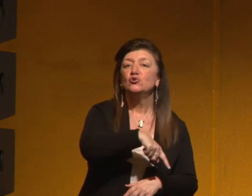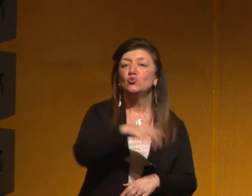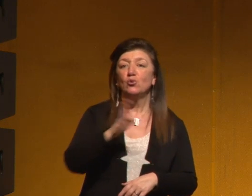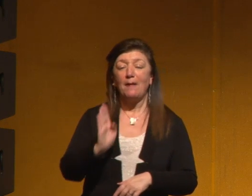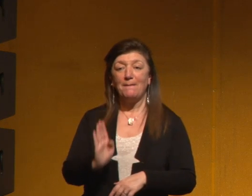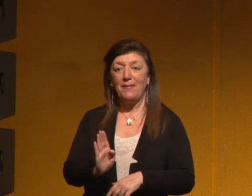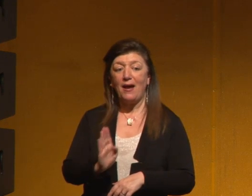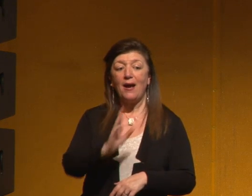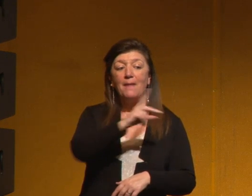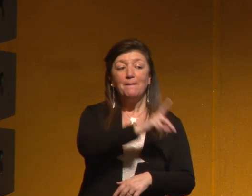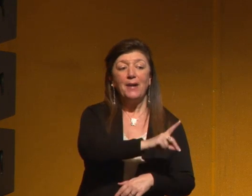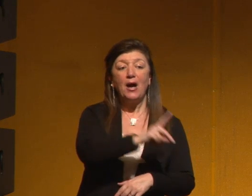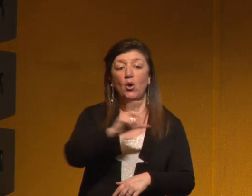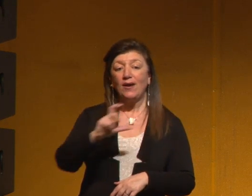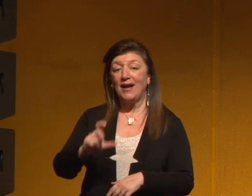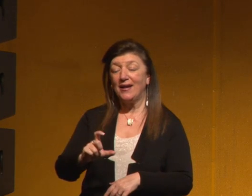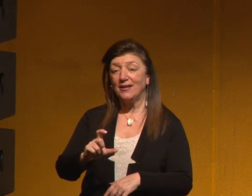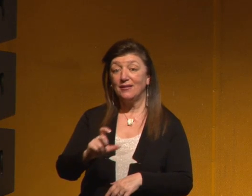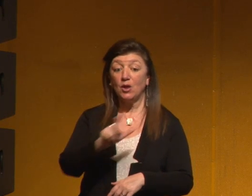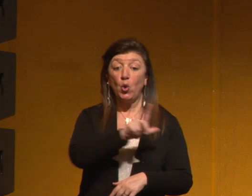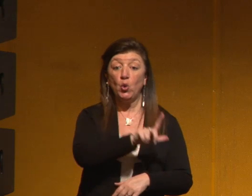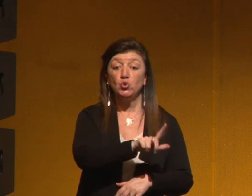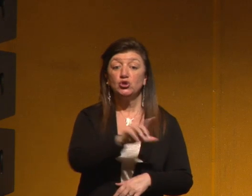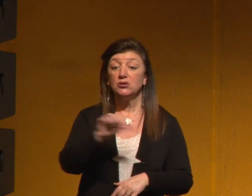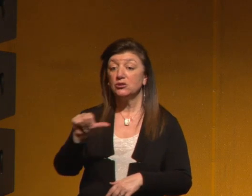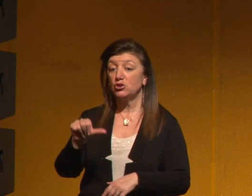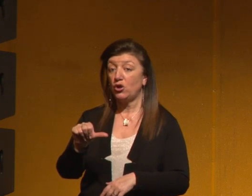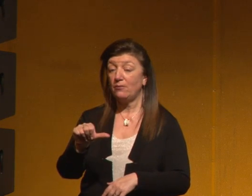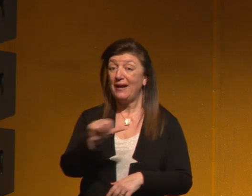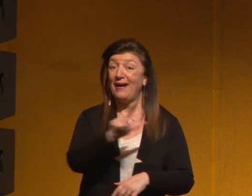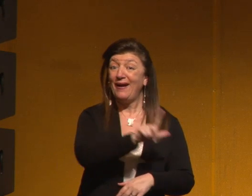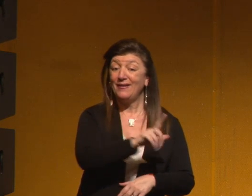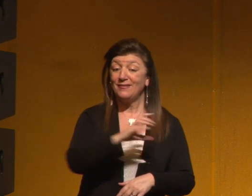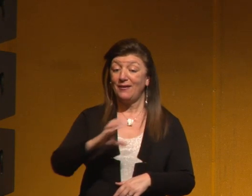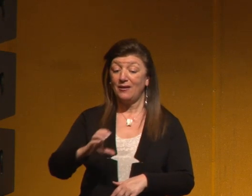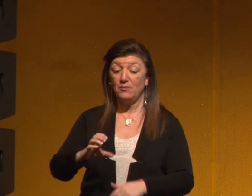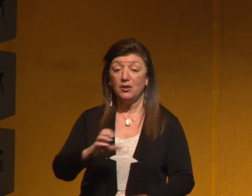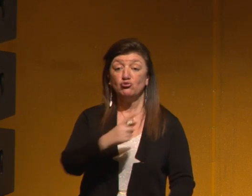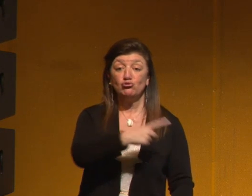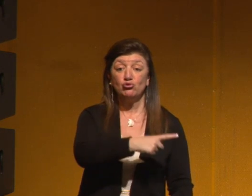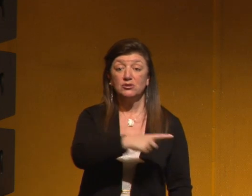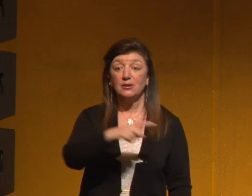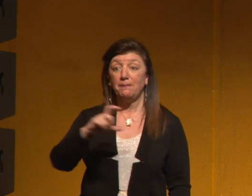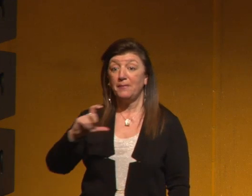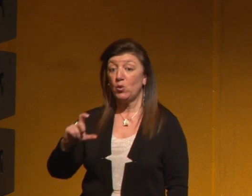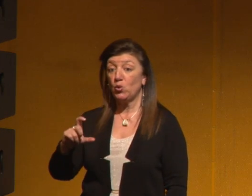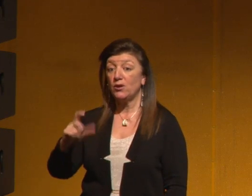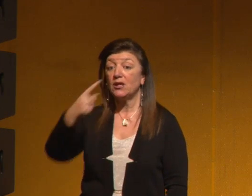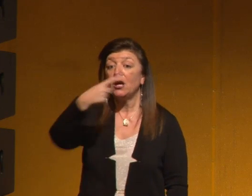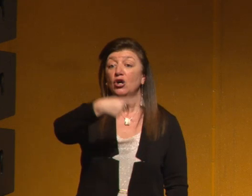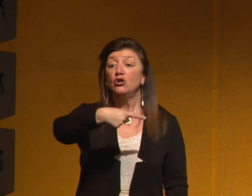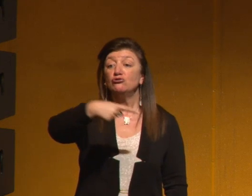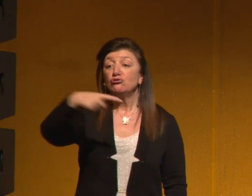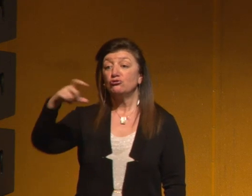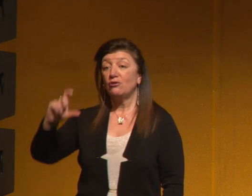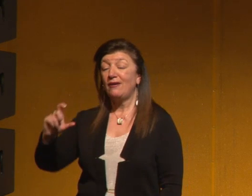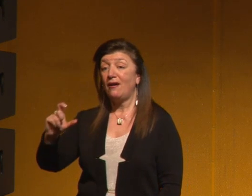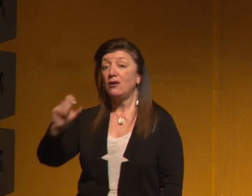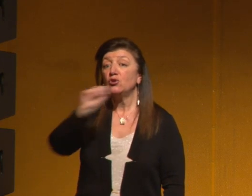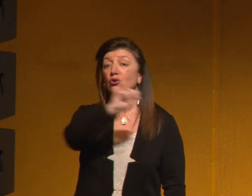paola caridi e lucia sorbera ilide carmignani giuseppe culicchia giorgio zanotto alessandro grazioli